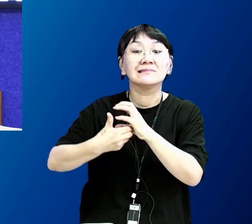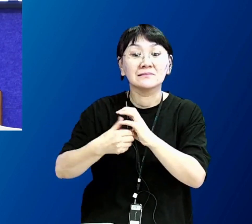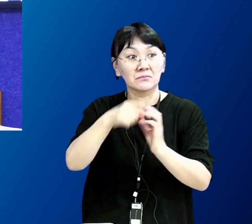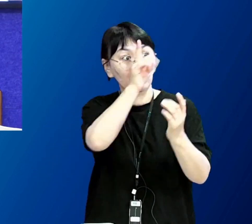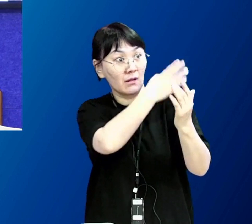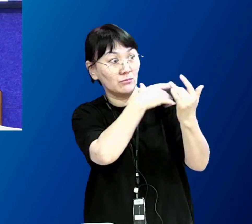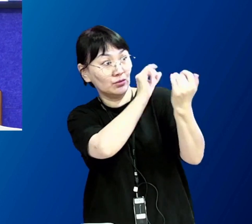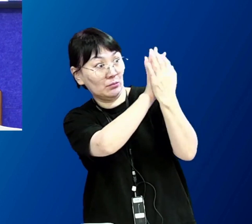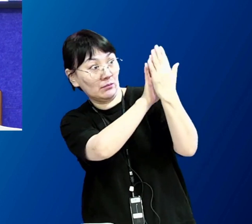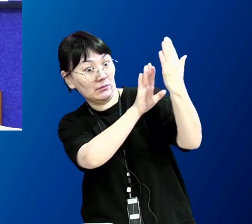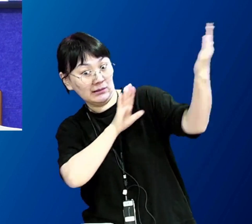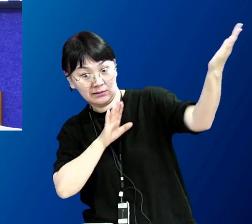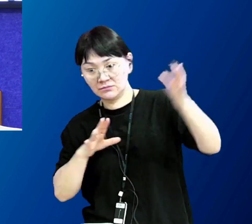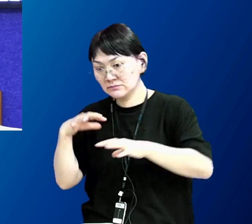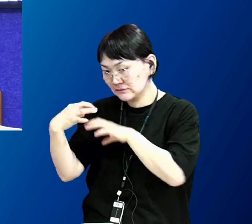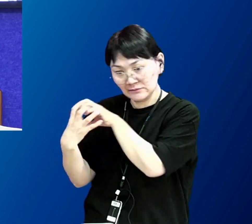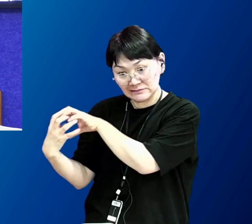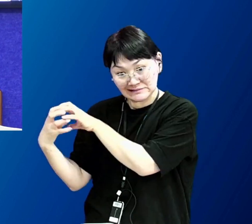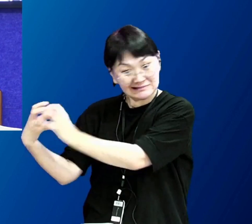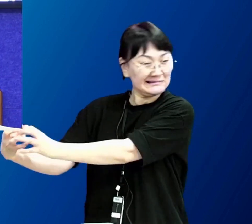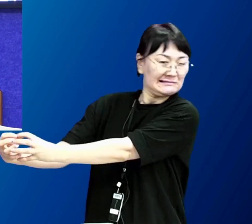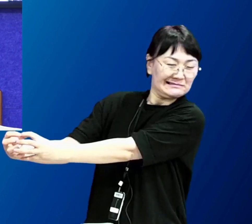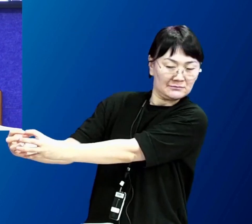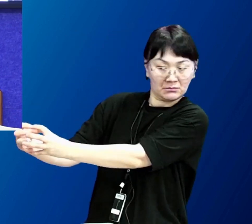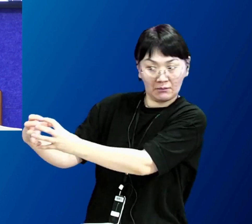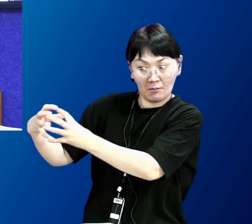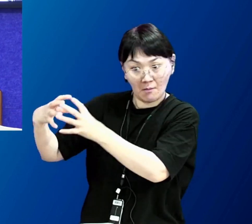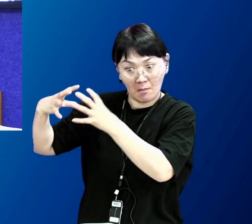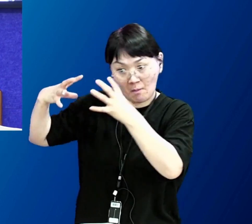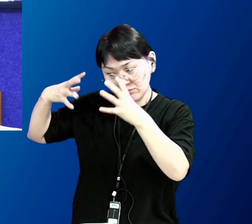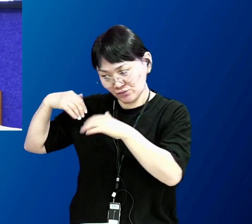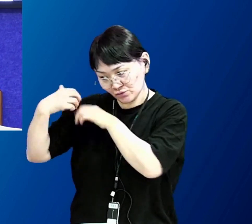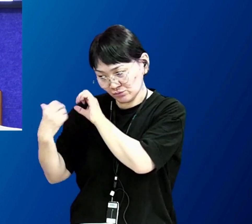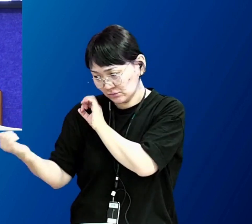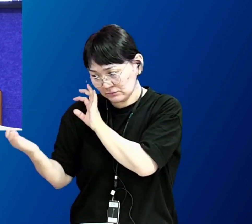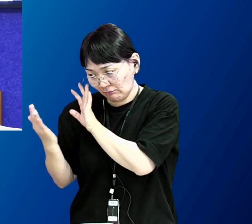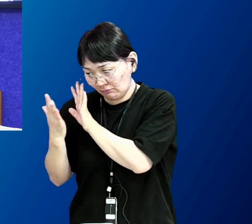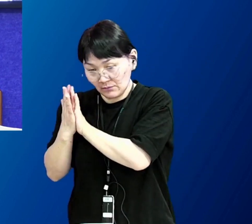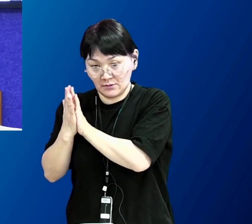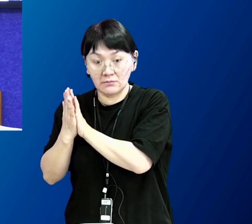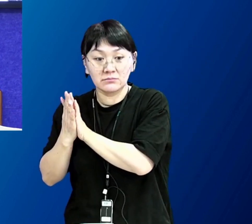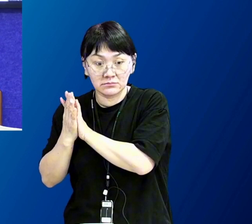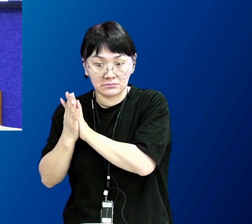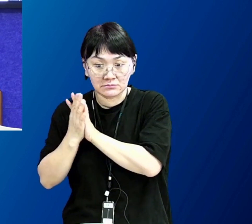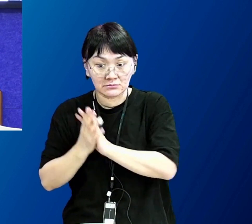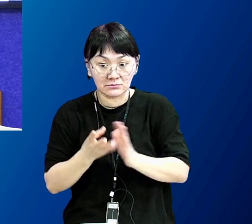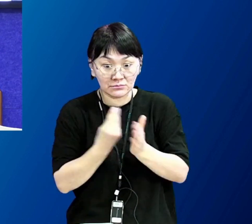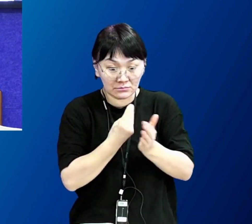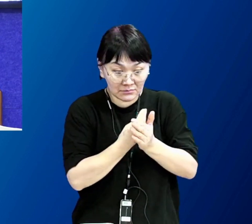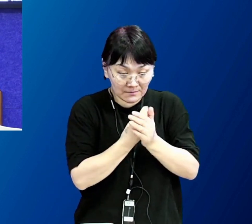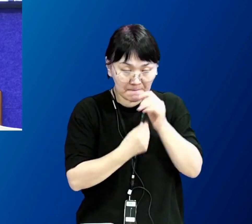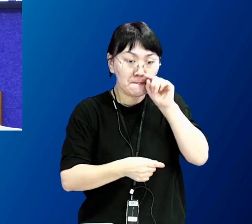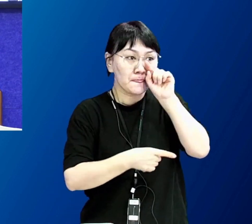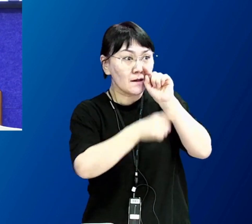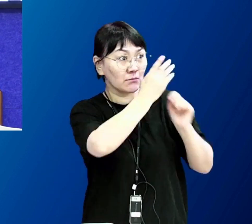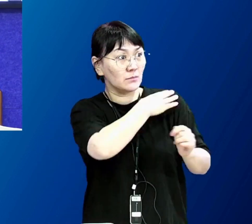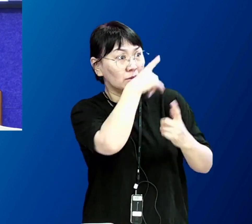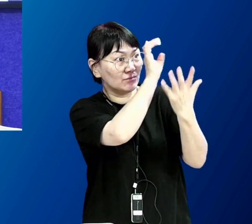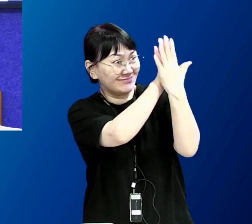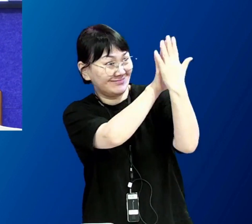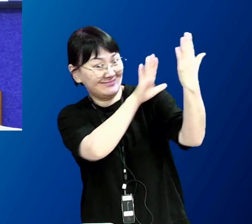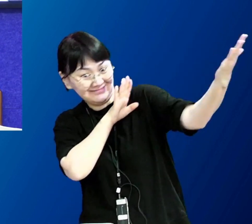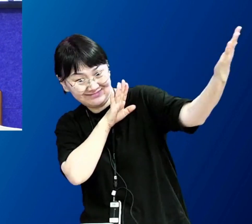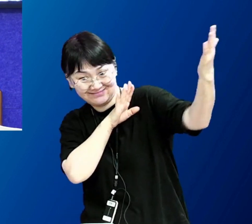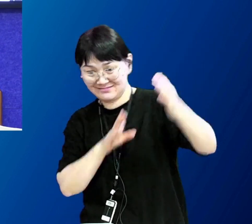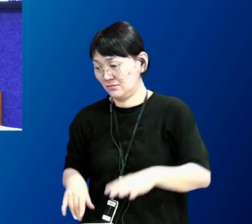ирдэг. Эзнээс холдсон хэрэг эзэн бит хоёрын хооронд энэ ертөнцийн гэдэг зүйл орж ирдэг. Энэ